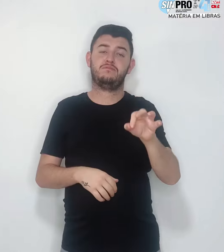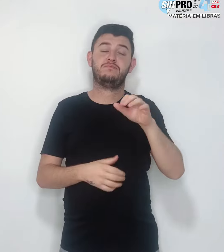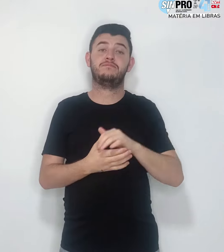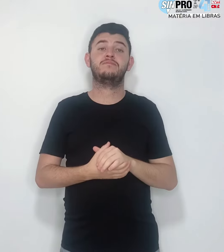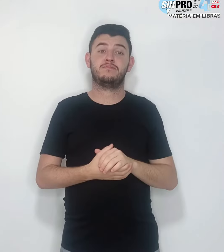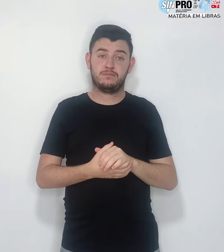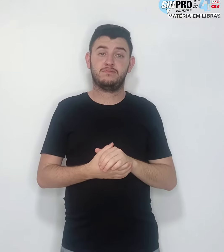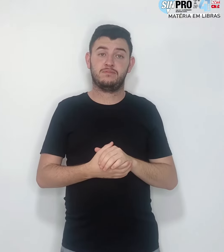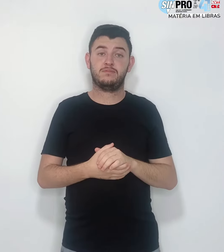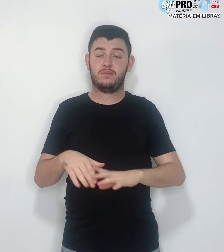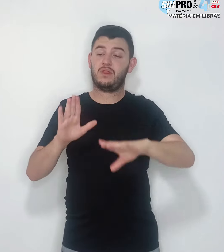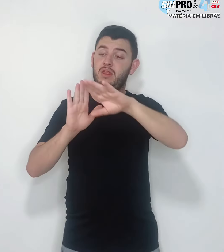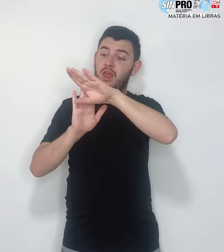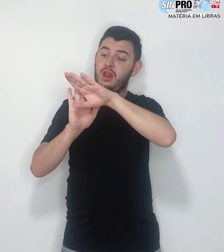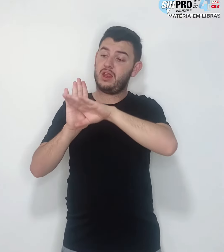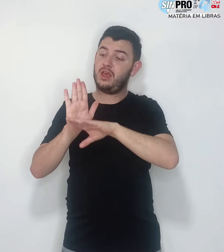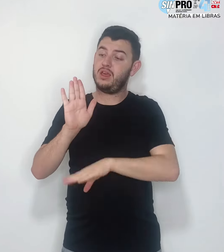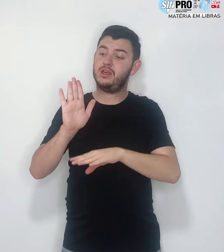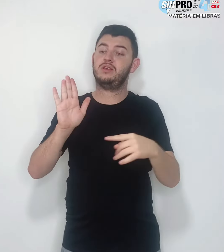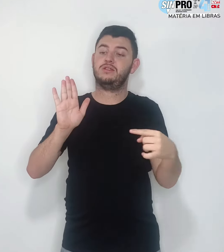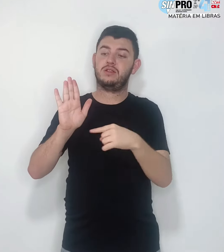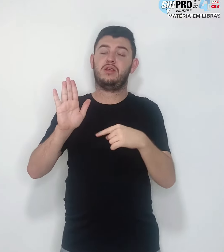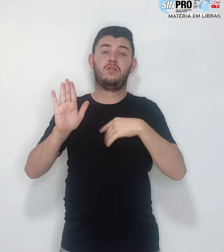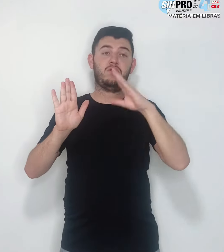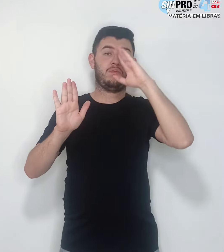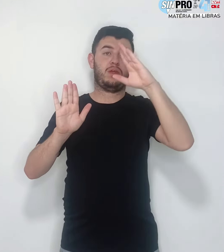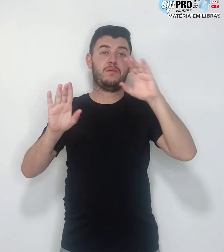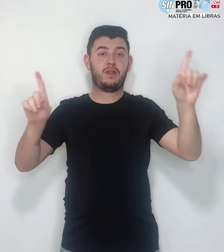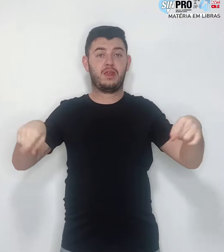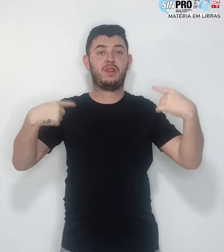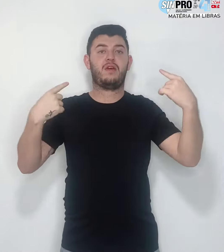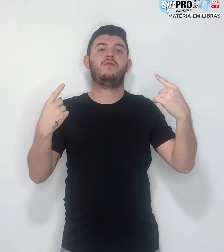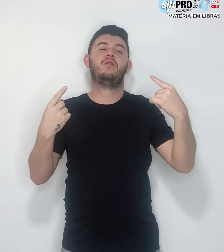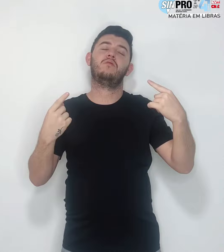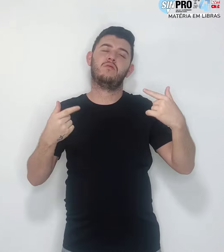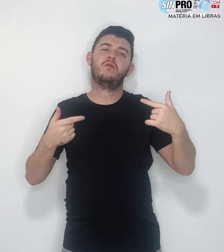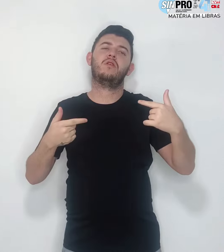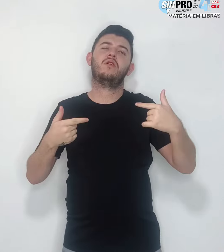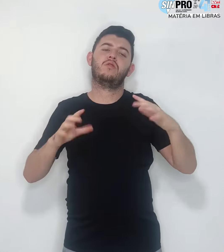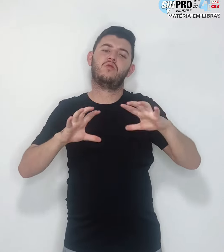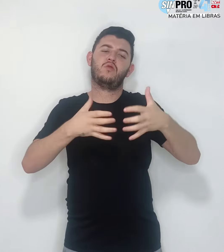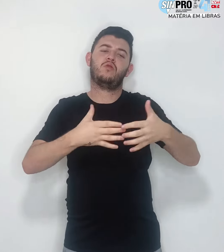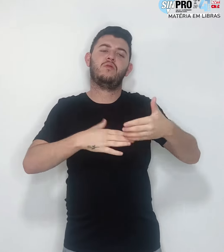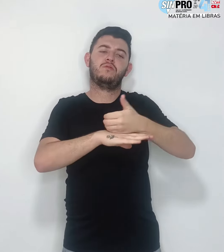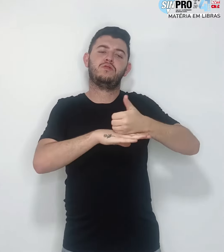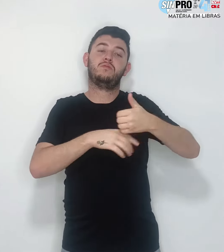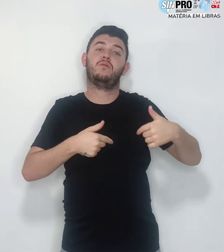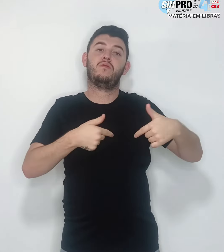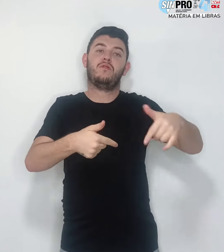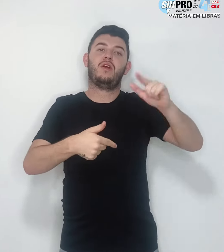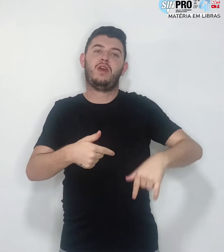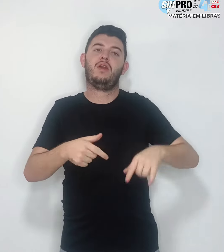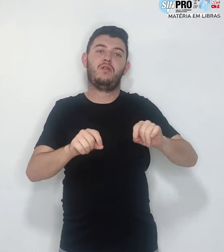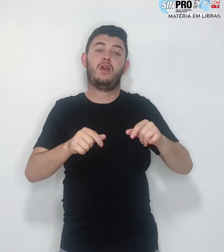disso, também está na lista dos principais desafios da categoria o combate à reforma administrativa.